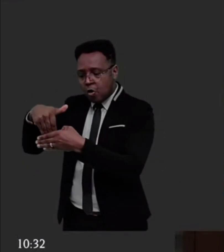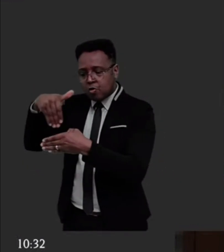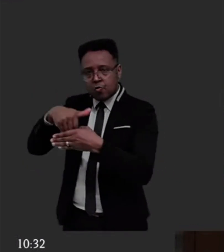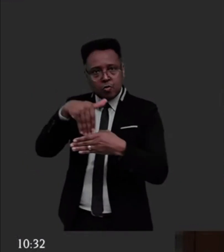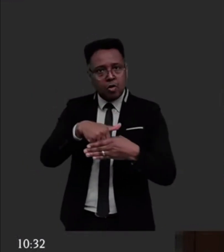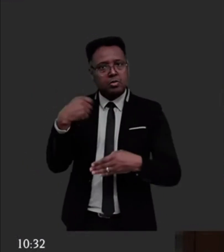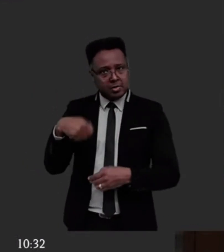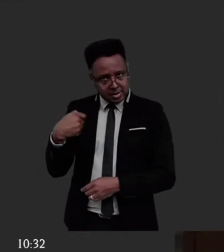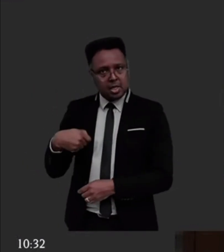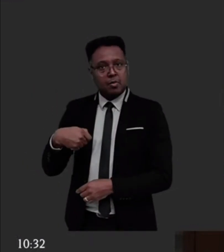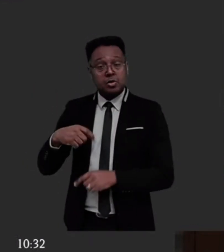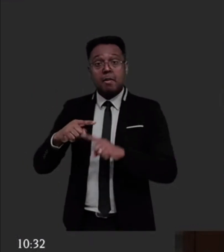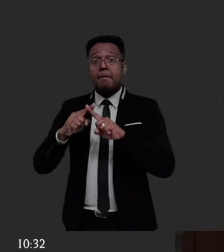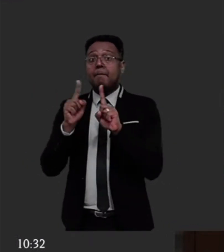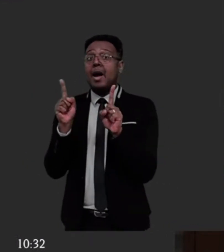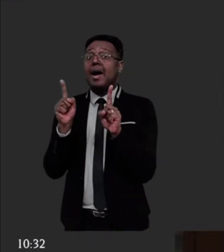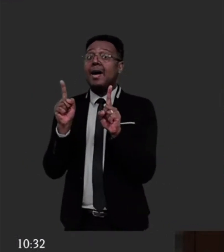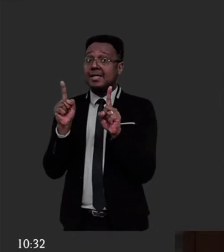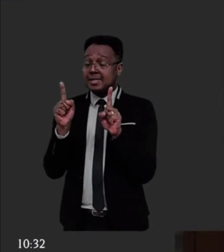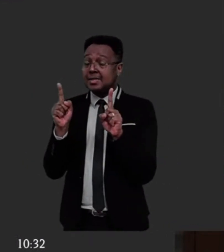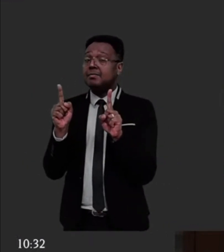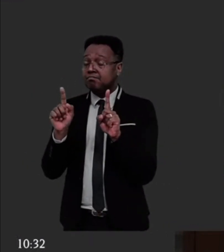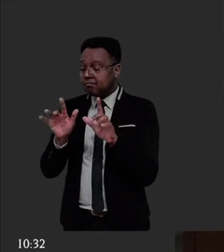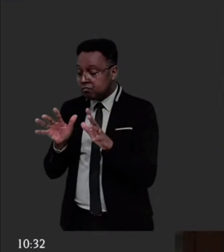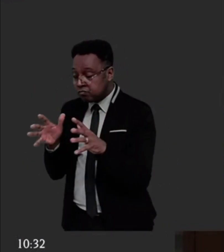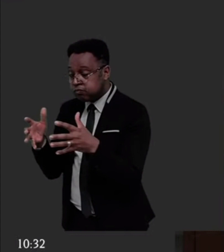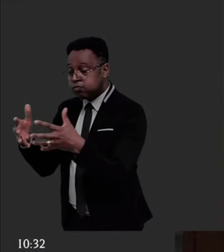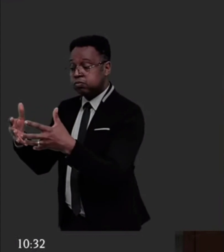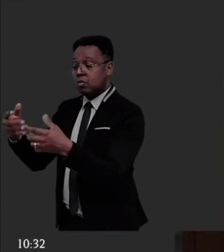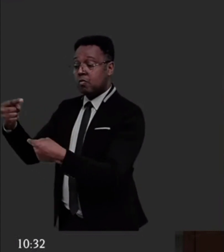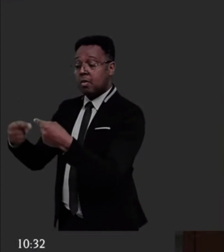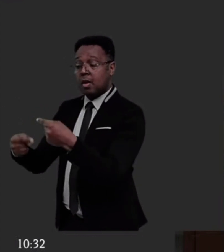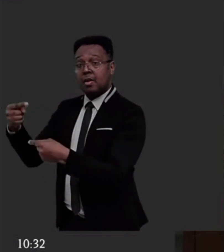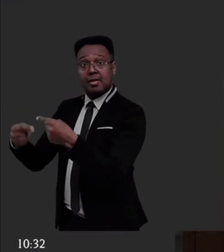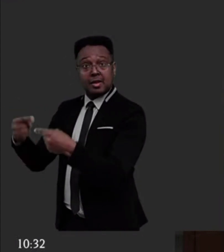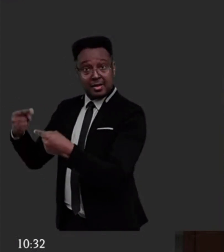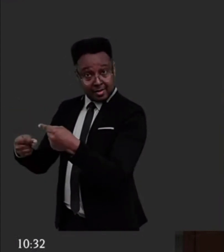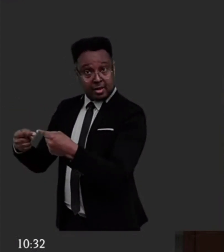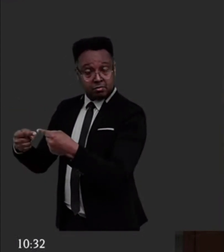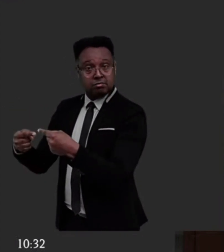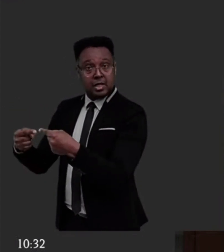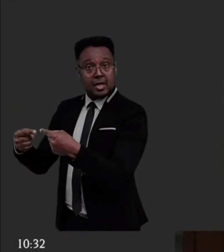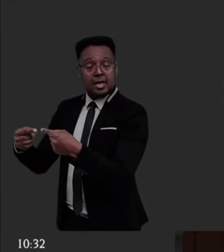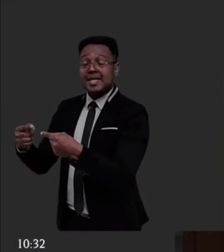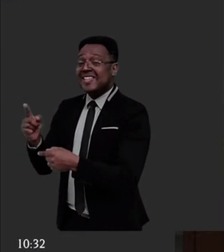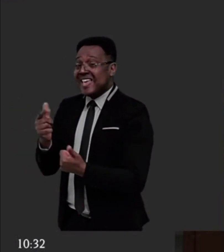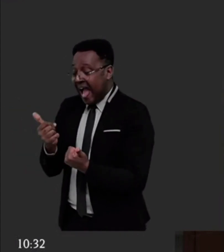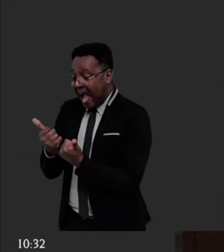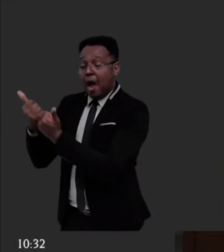porém, em candidatos que pertençam a partido que não sejam contrários à nossa fé e